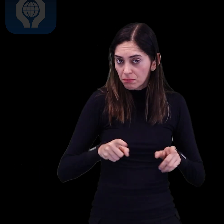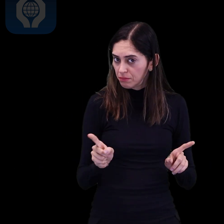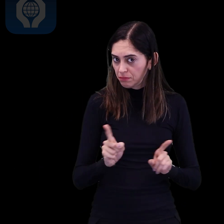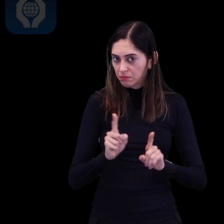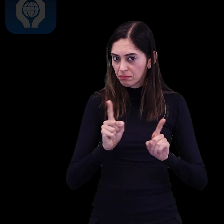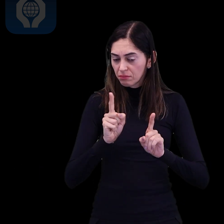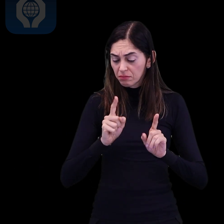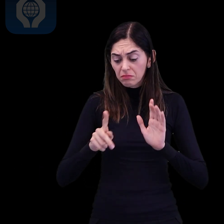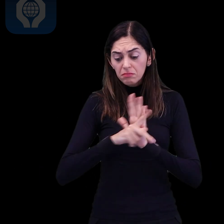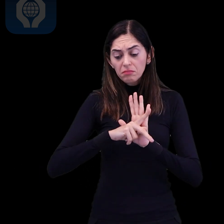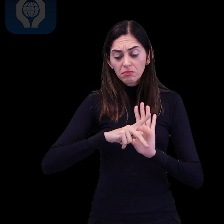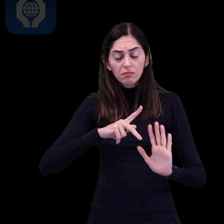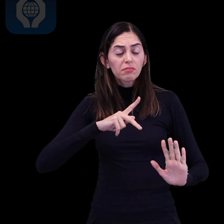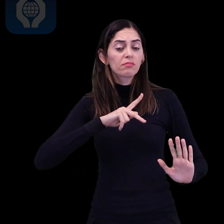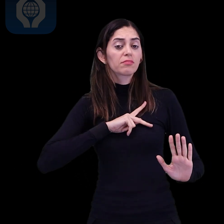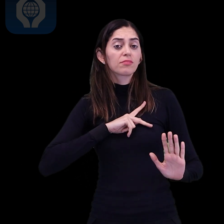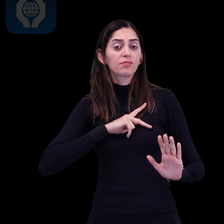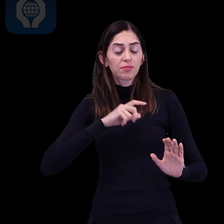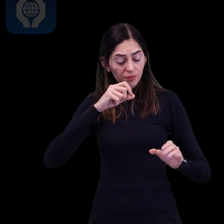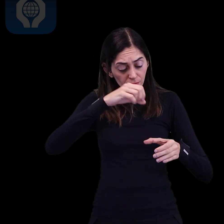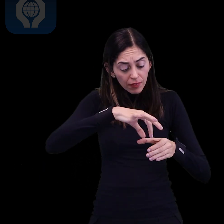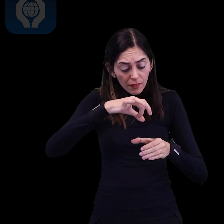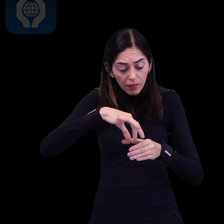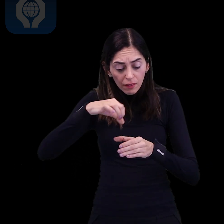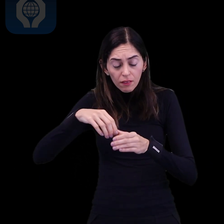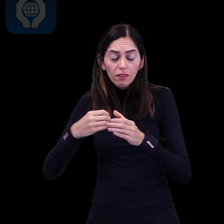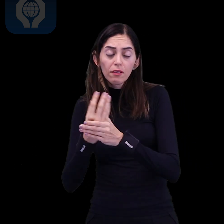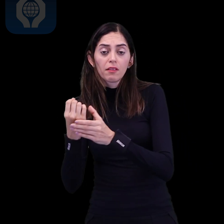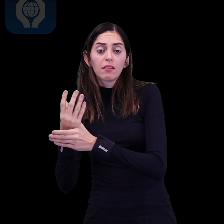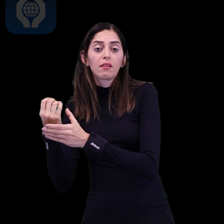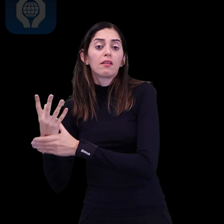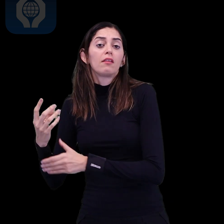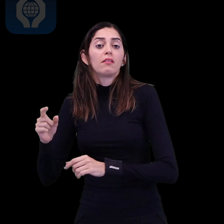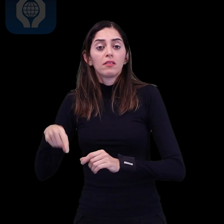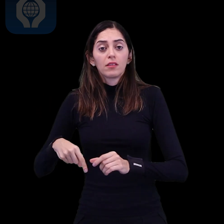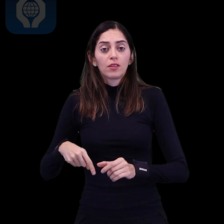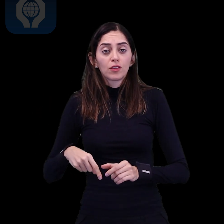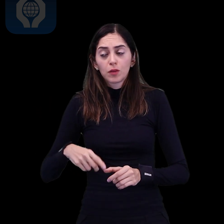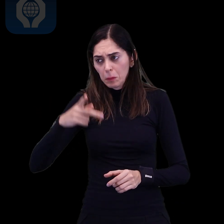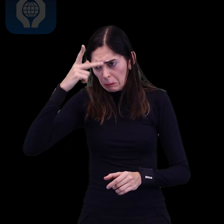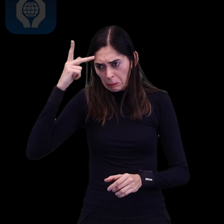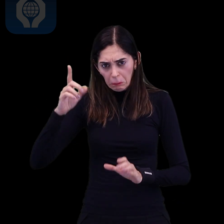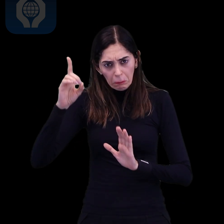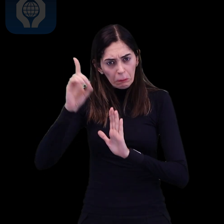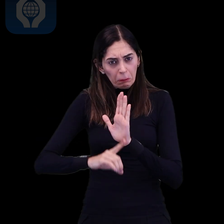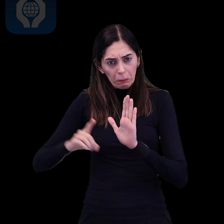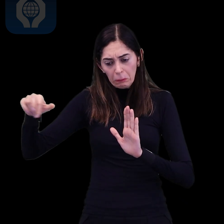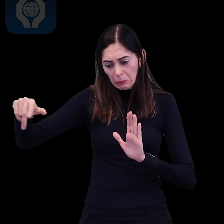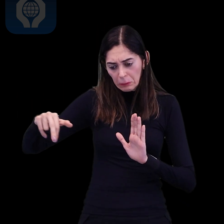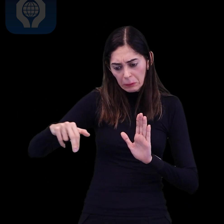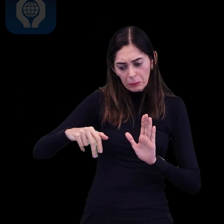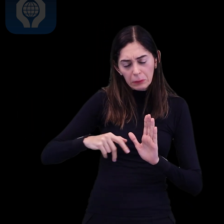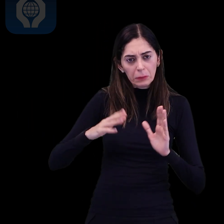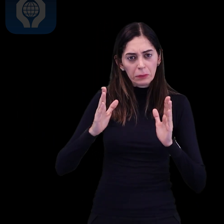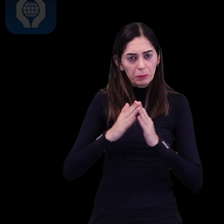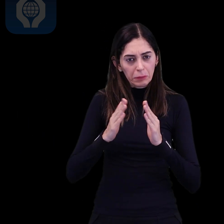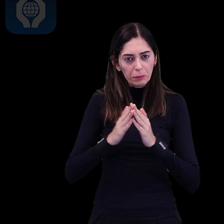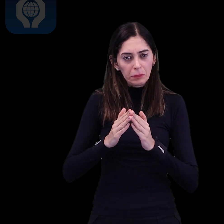horta. Ela é a sua para você usá-la como desejar. Será que alguém tem o direito de entrar em sua casa e levar as coisas